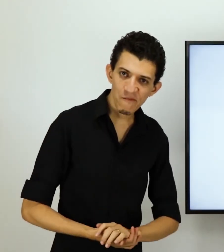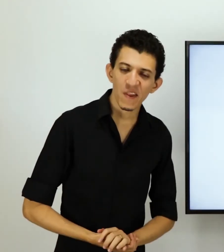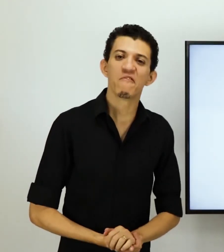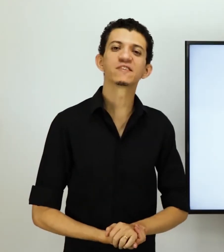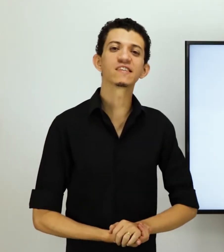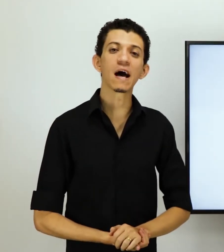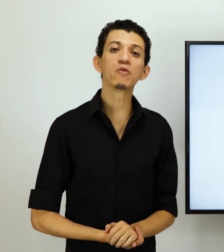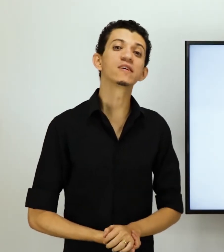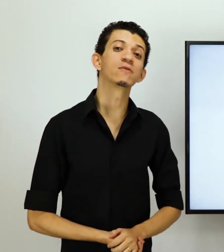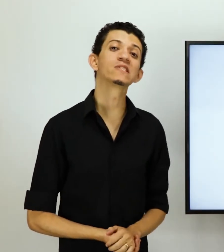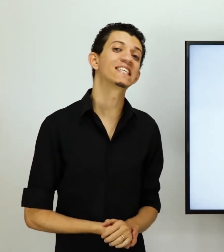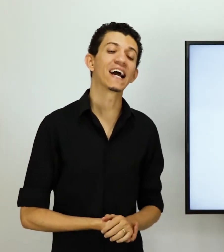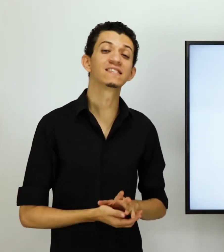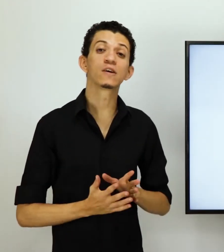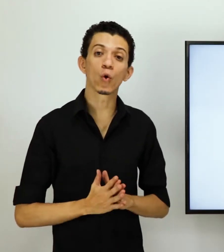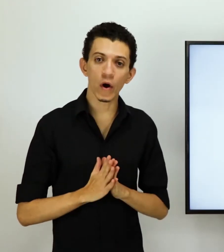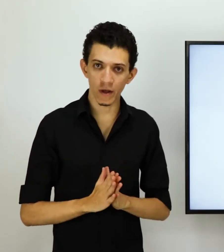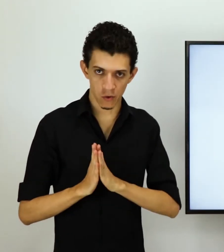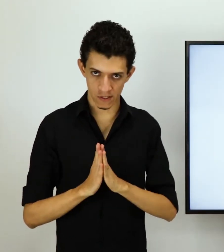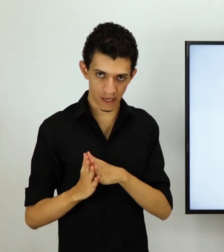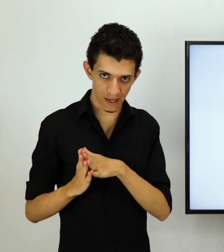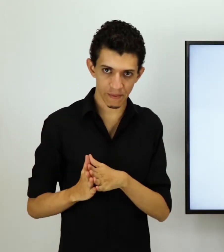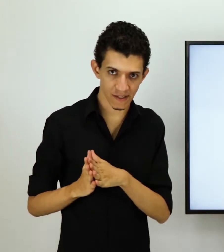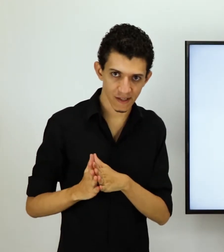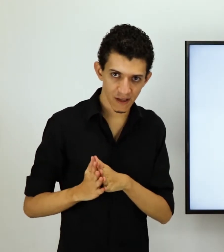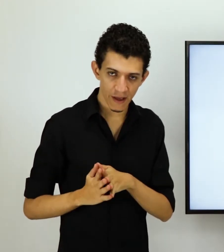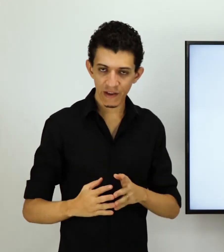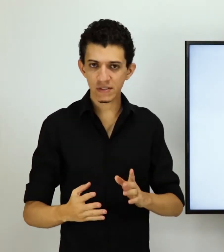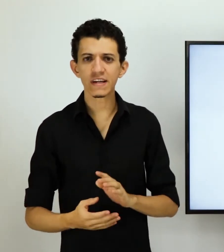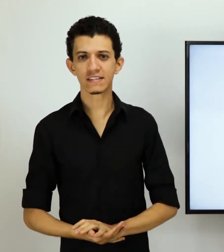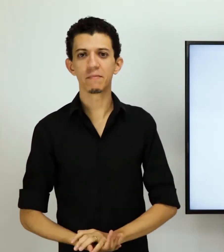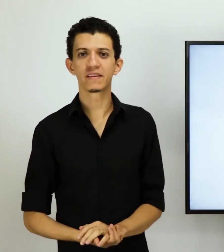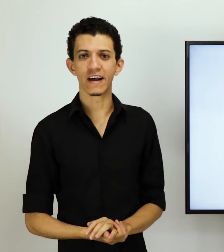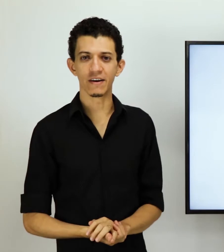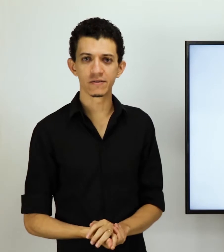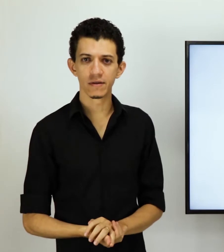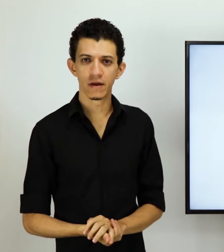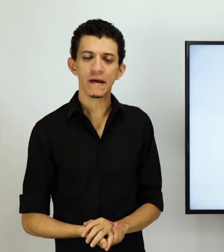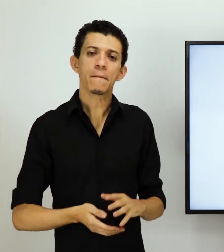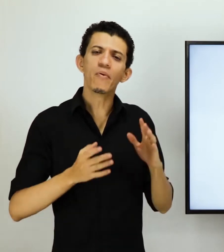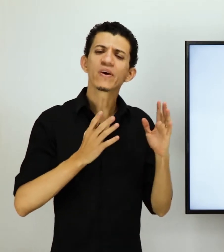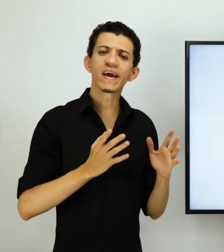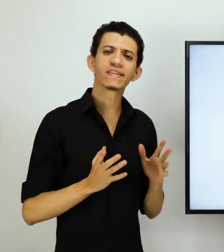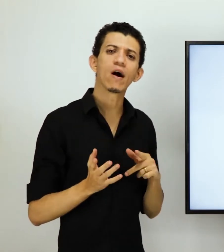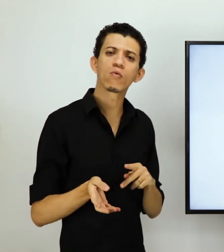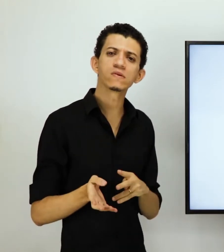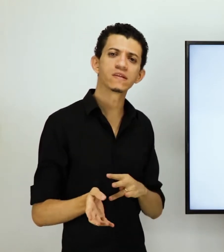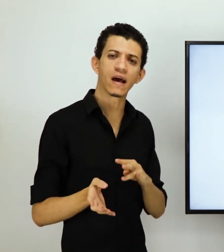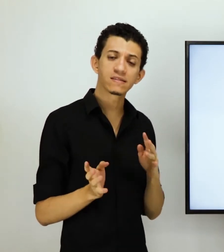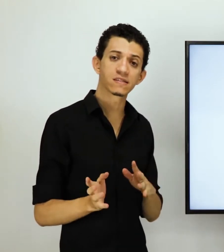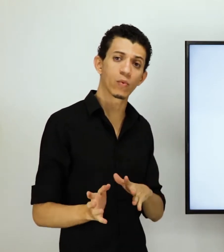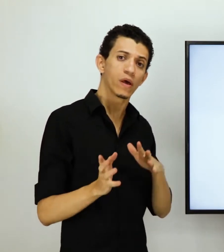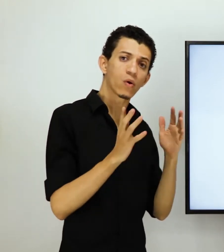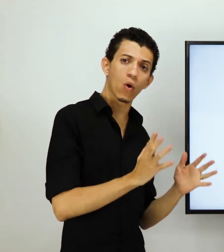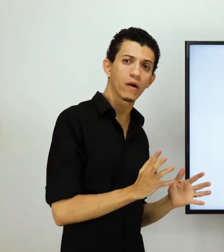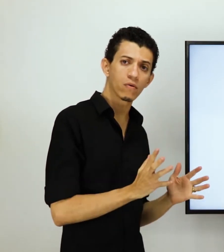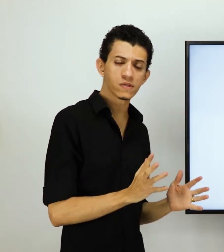Olá, você sabe o que são sinais icônicos na Libras? E os sinais arbitrários? Por que tem alguns sinais que são icônicos